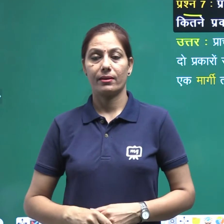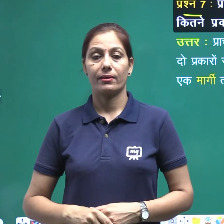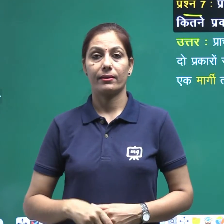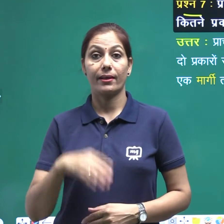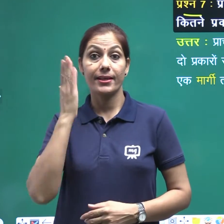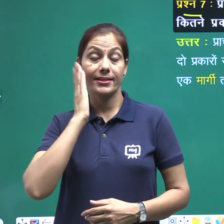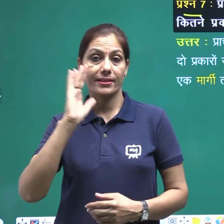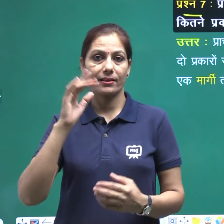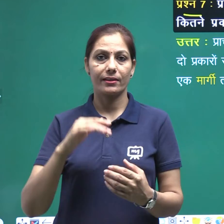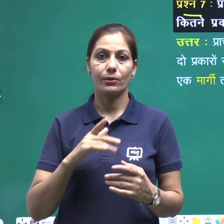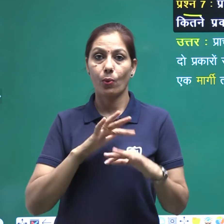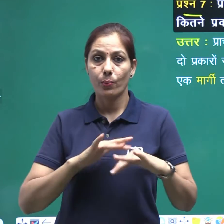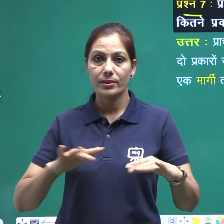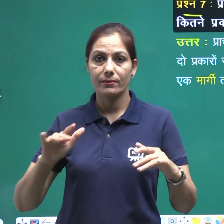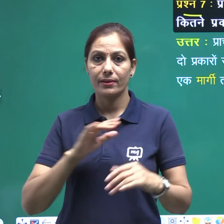संगीत